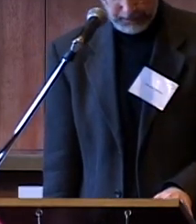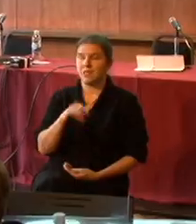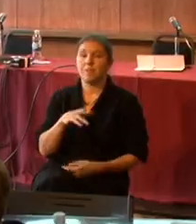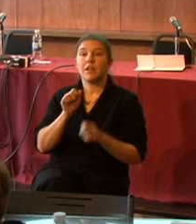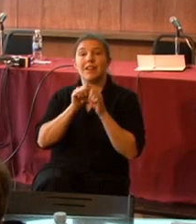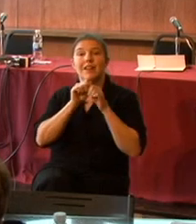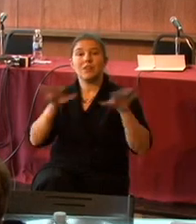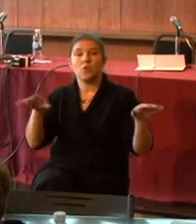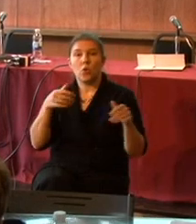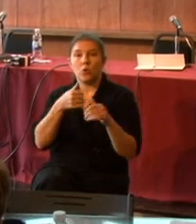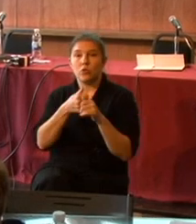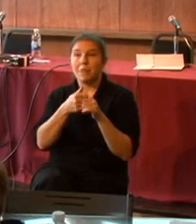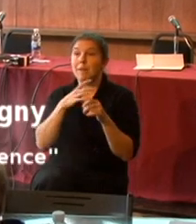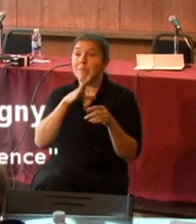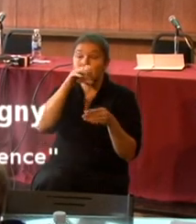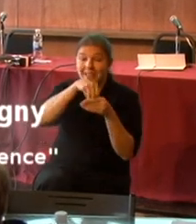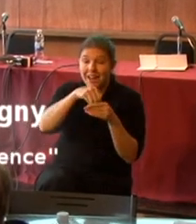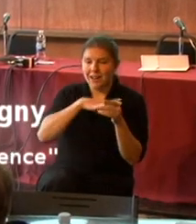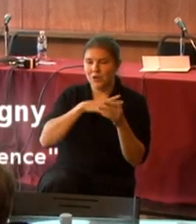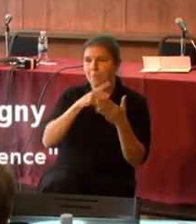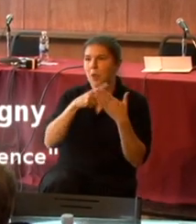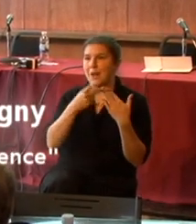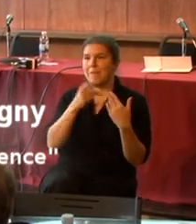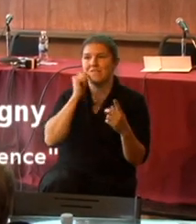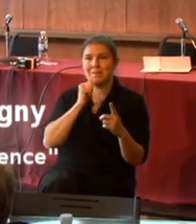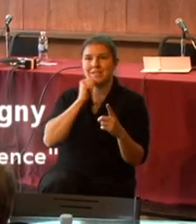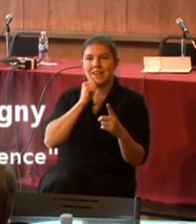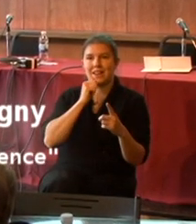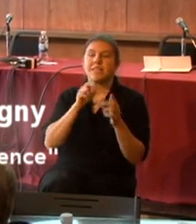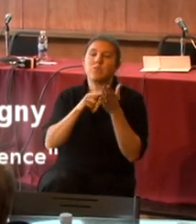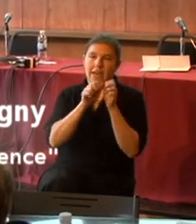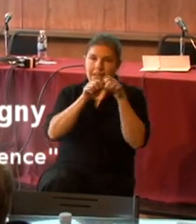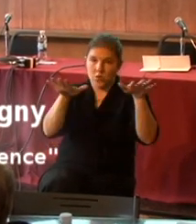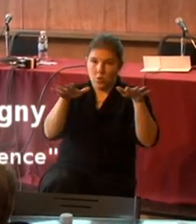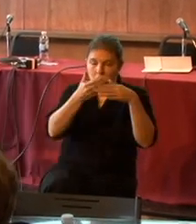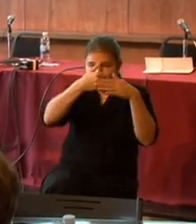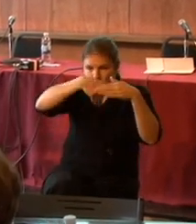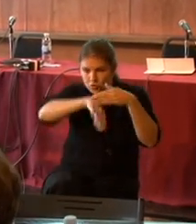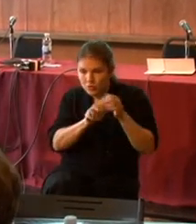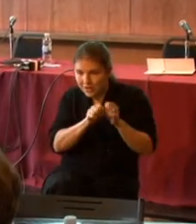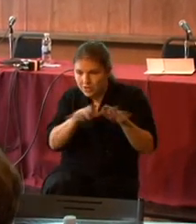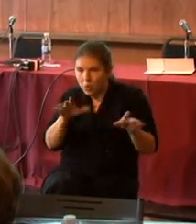accéléré. Il y a un programme féminin, donc il y a un sous-réseau d'APC